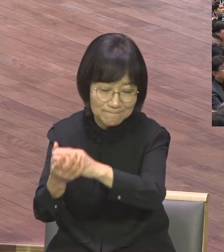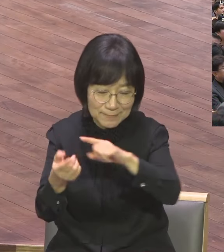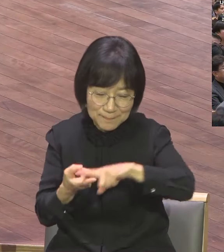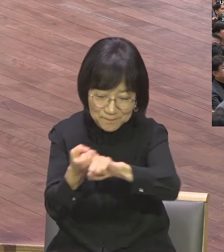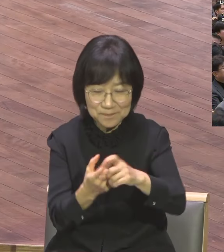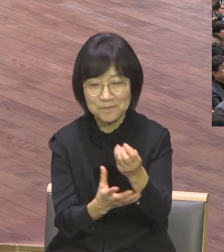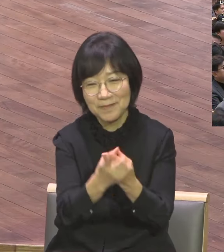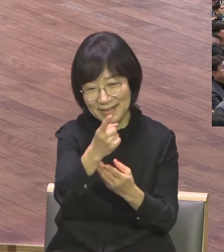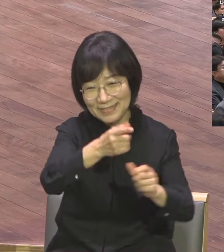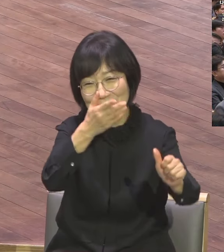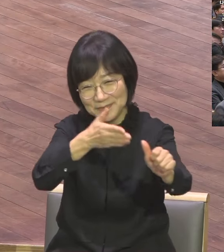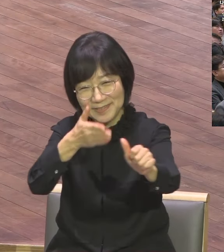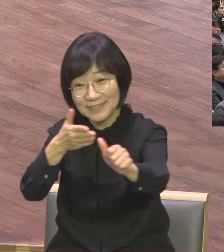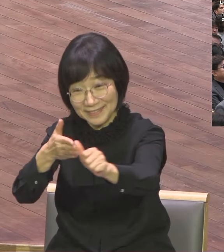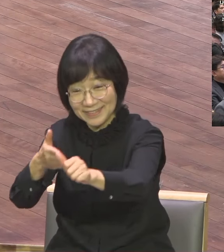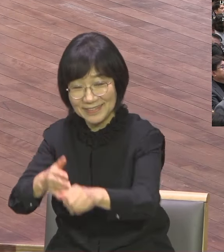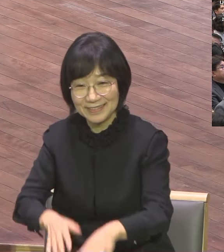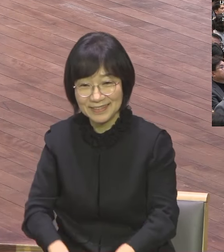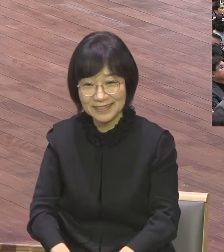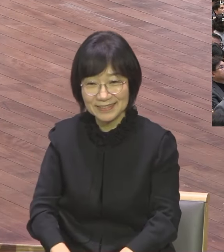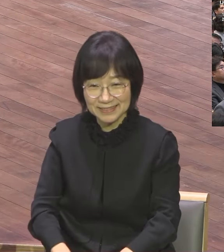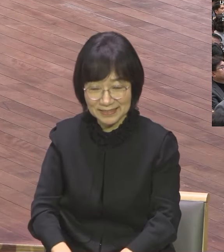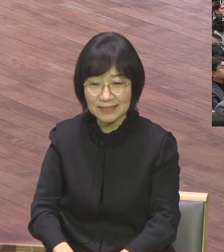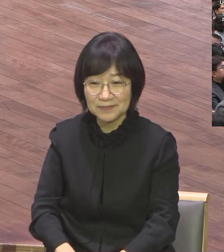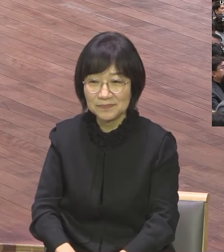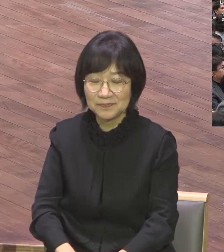원넷. 그래서 한 영혼이라도